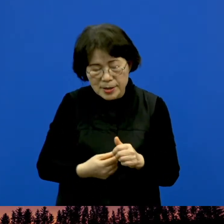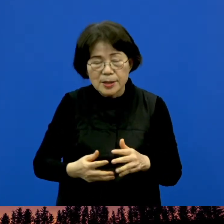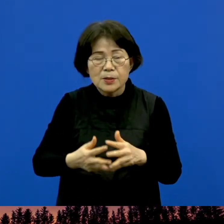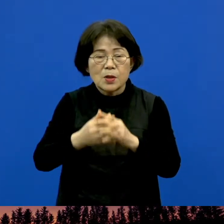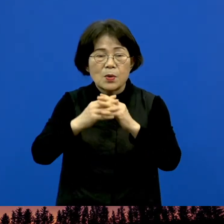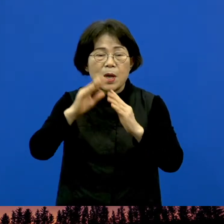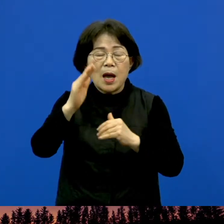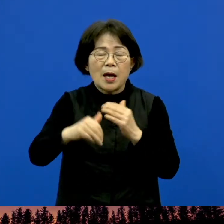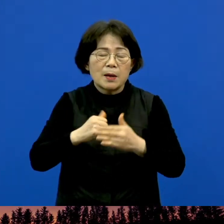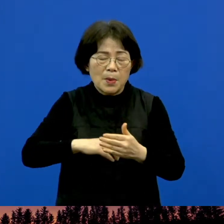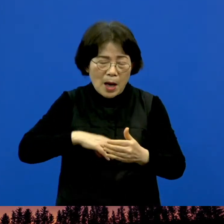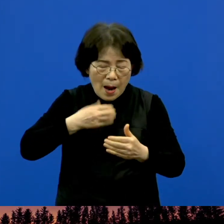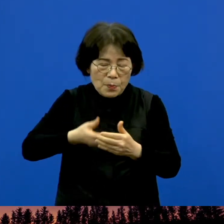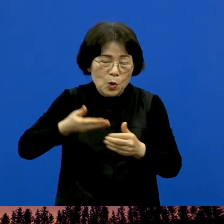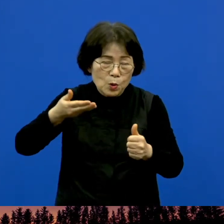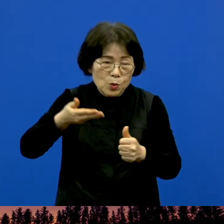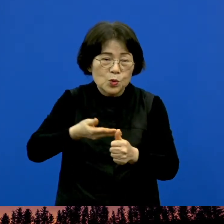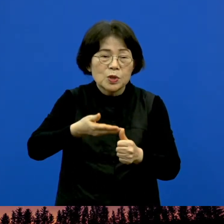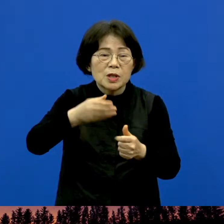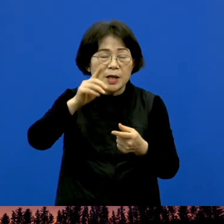하나님의 감동을 주시는 대로.